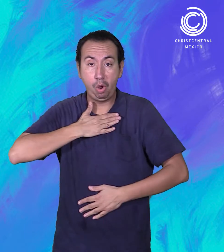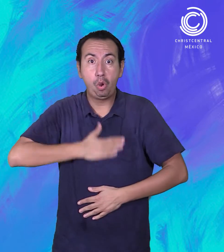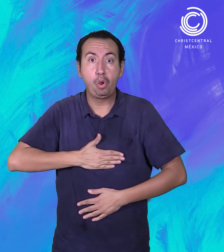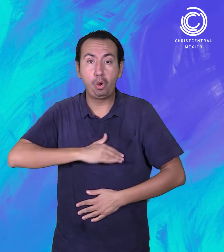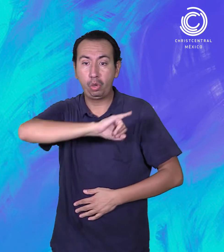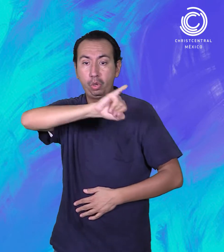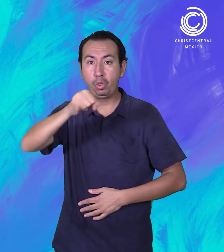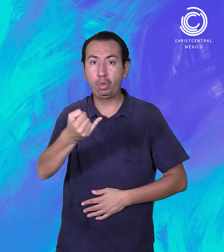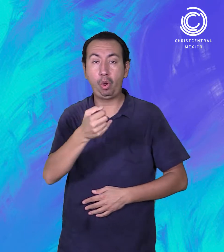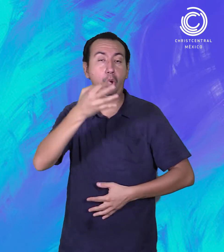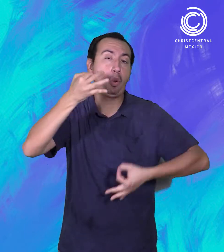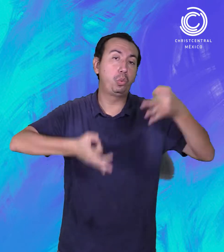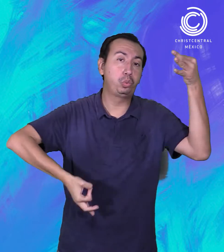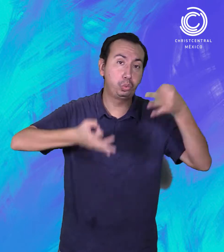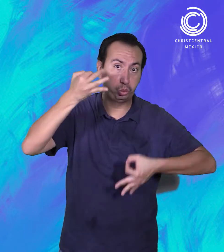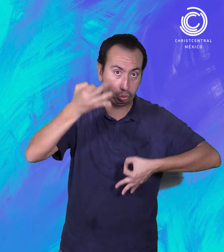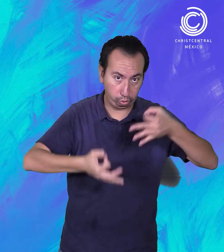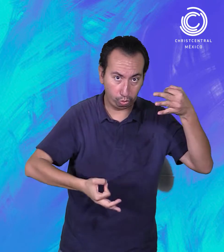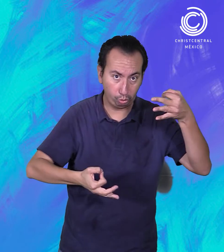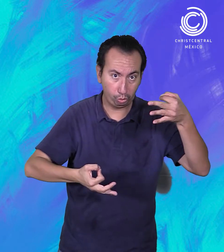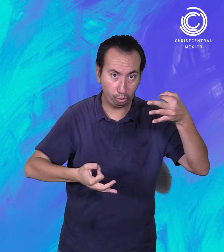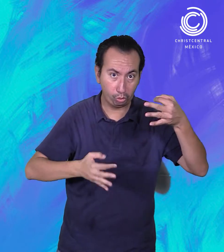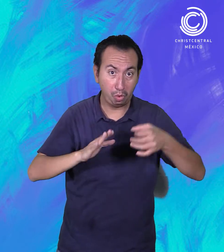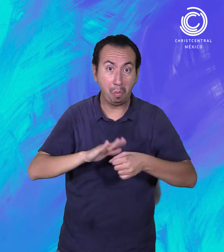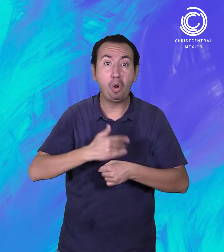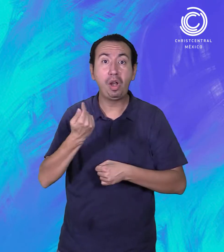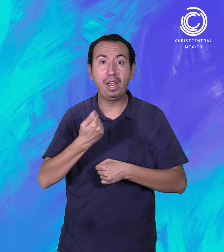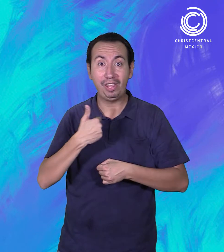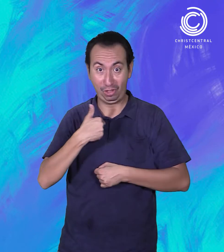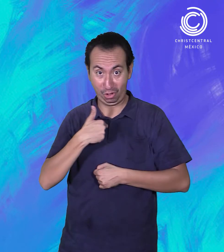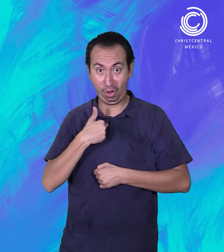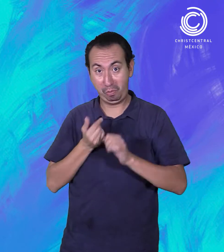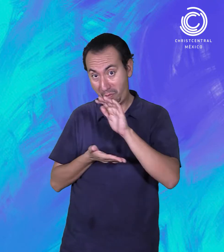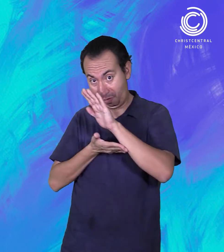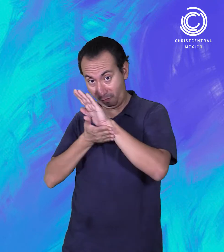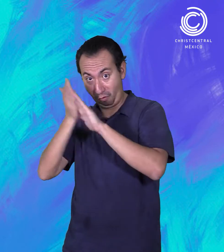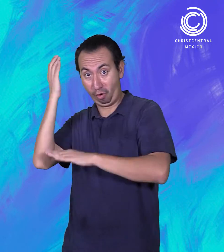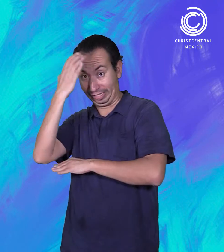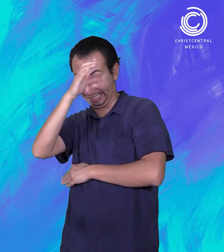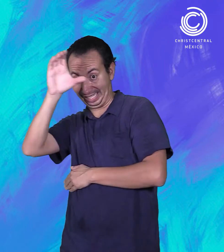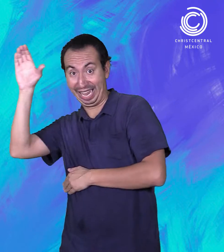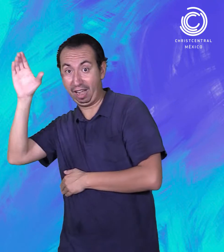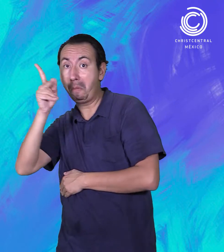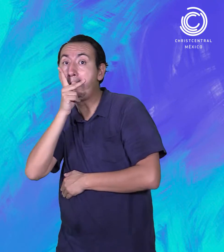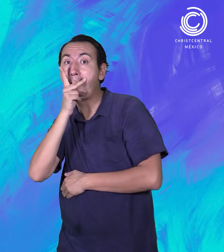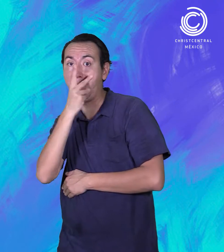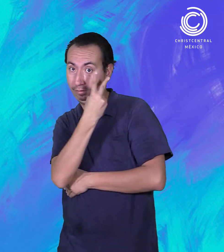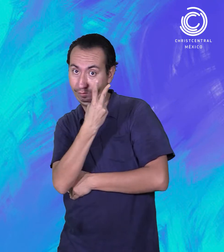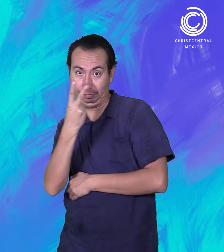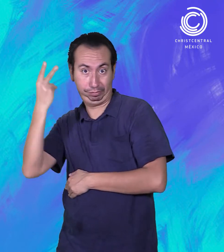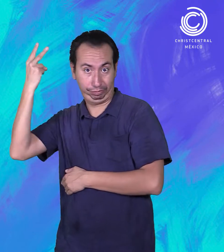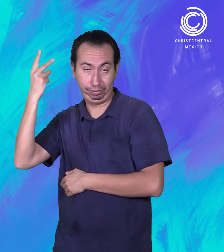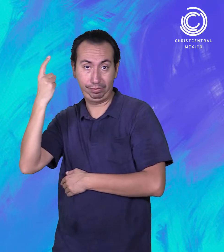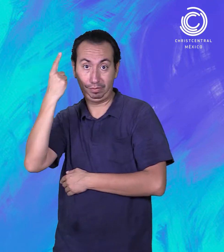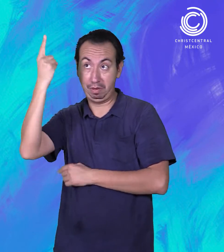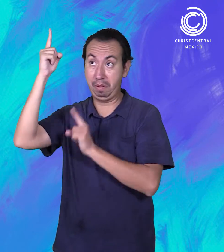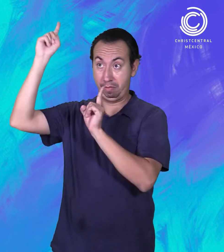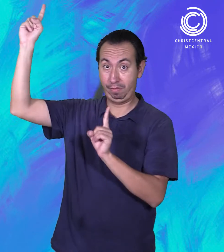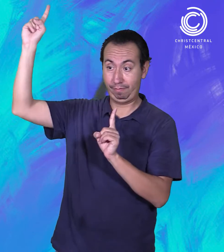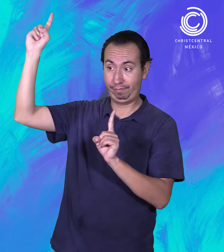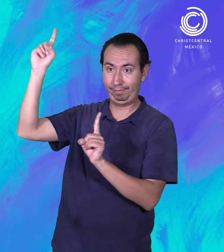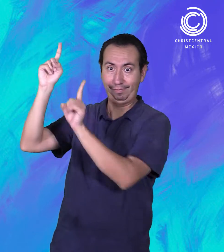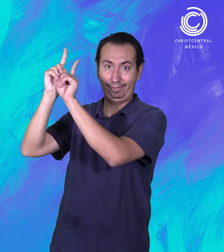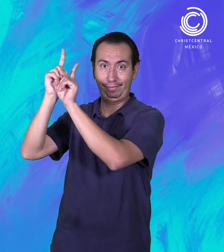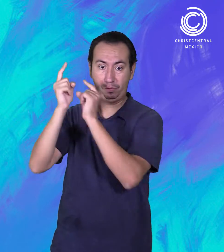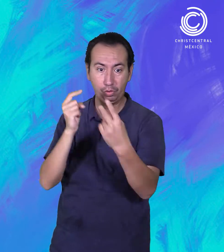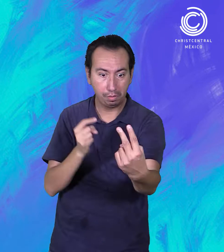justicia, por cuanto voy al Padre y no me veréis más.